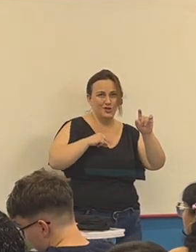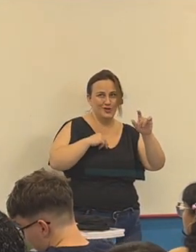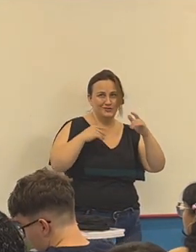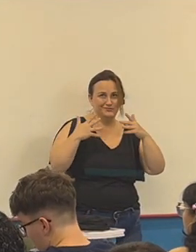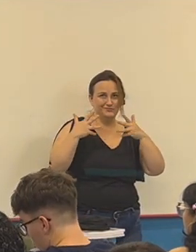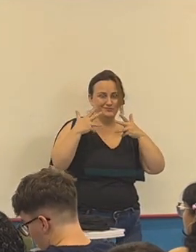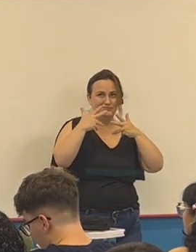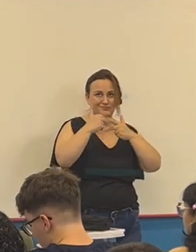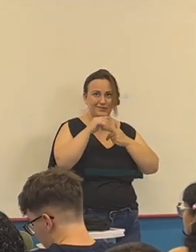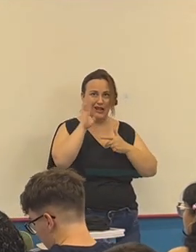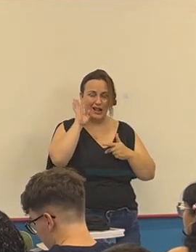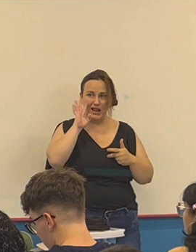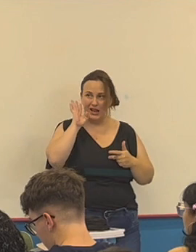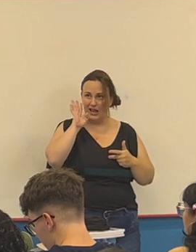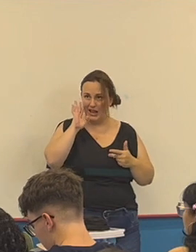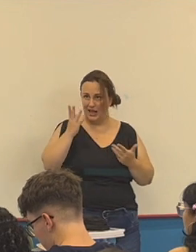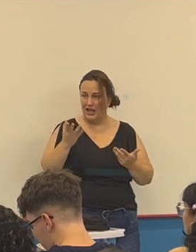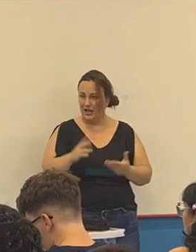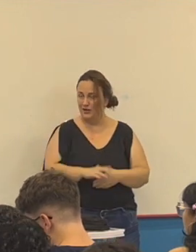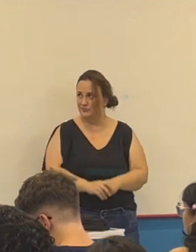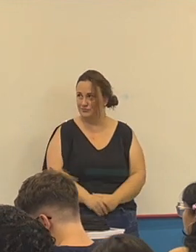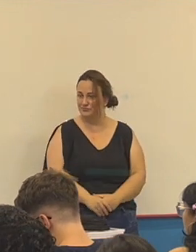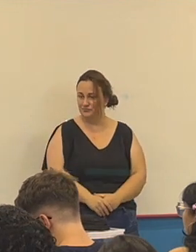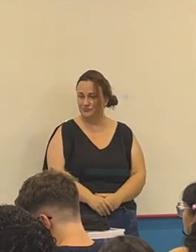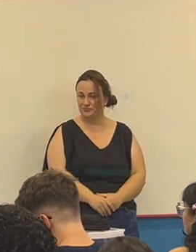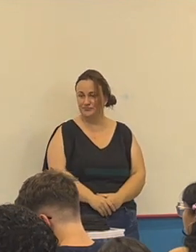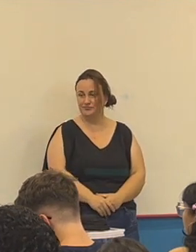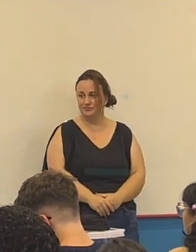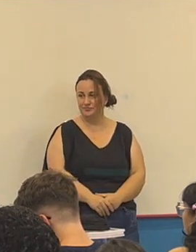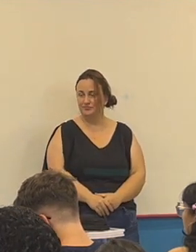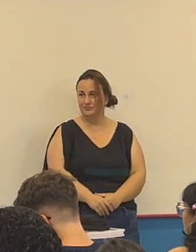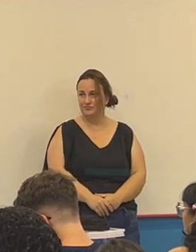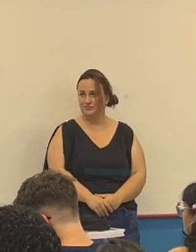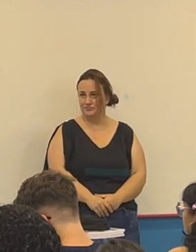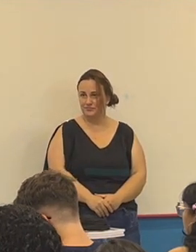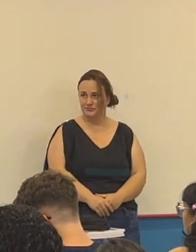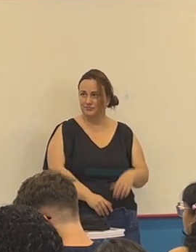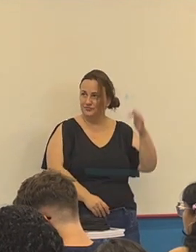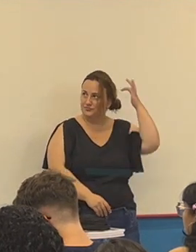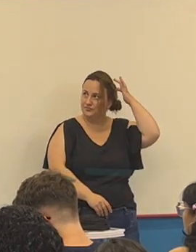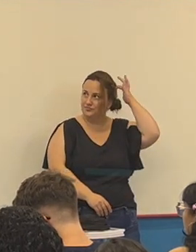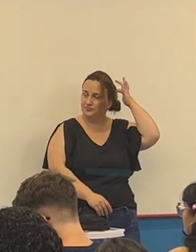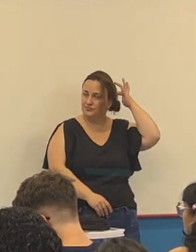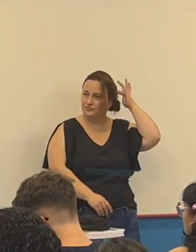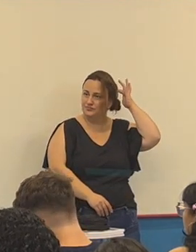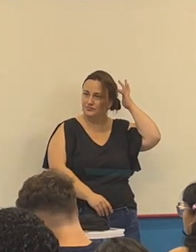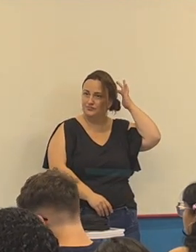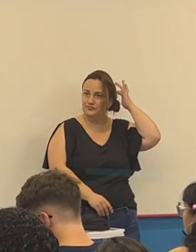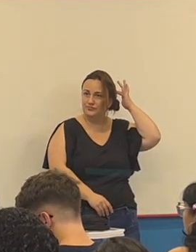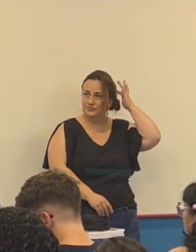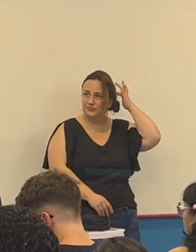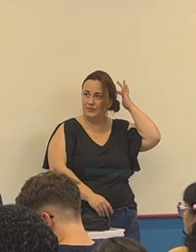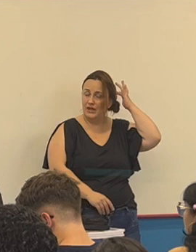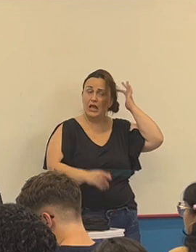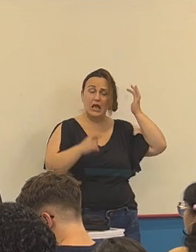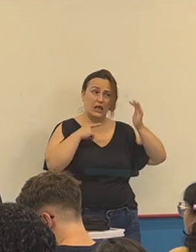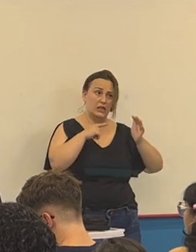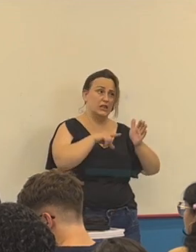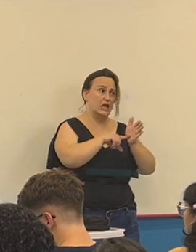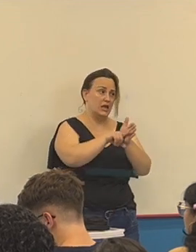legal. Peguei aquele espaço para criar um ambiente do vendedor de miniaturas. E aí, muita pesquisa